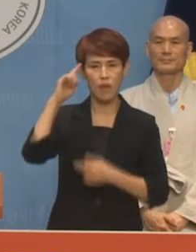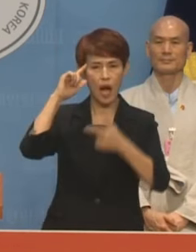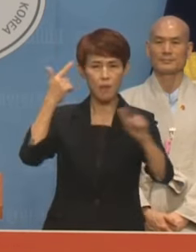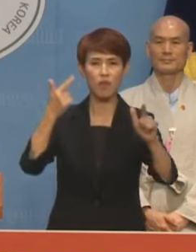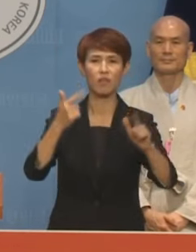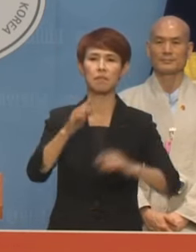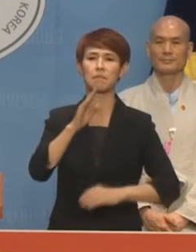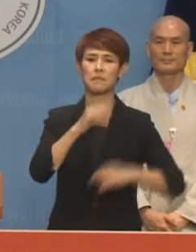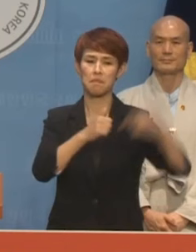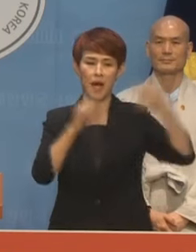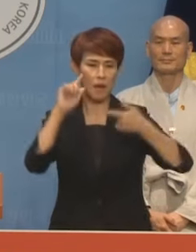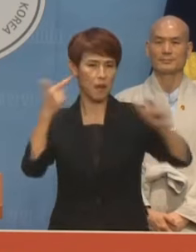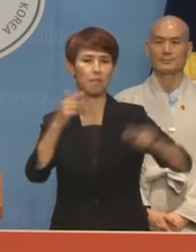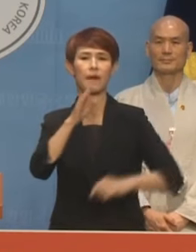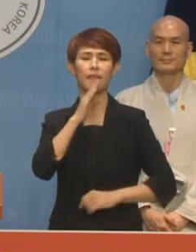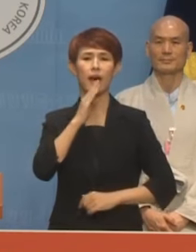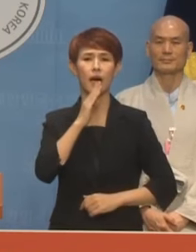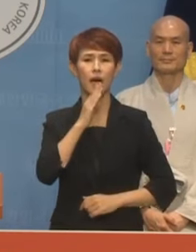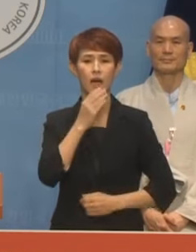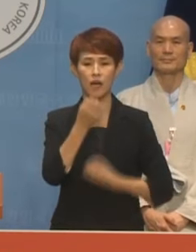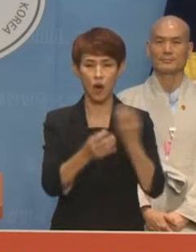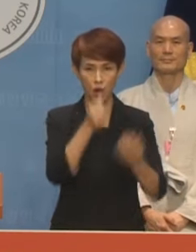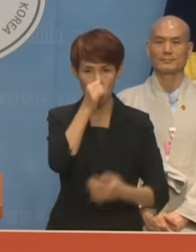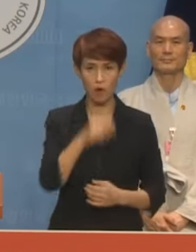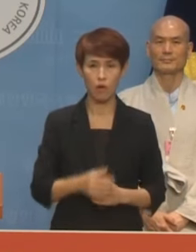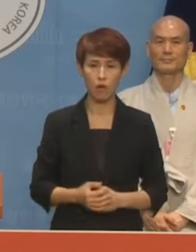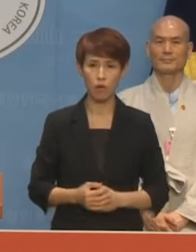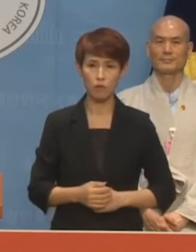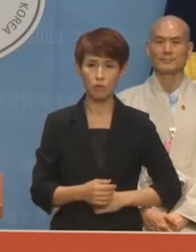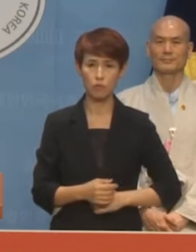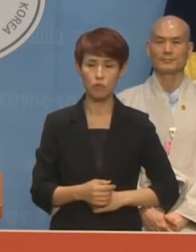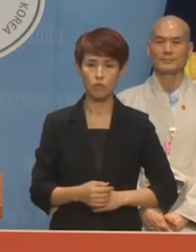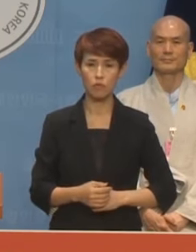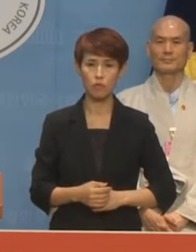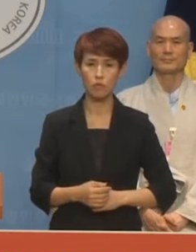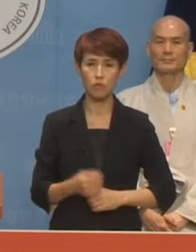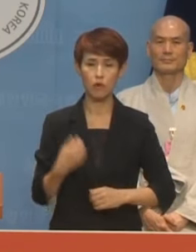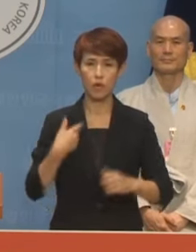있습니다. 이첩 보류 지시 권한도 없으면서 말입니다.